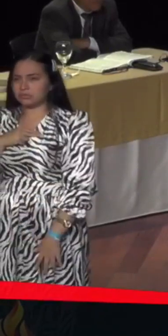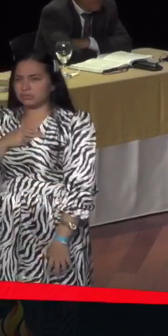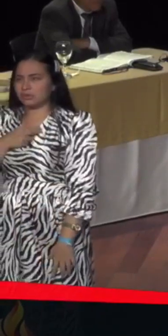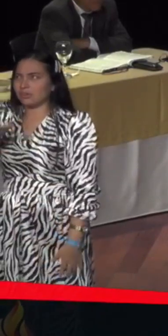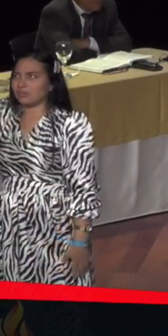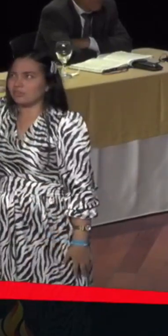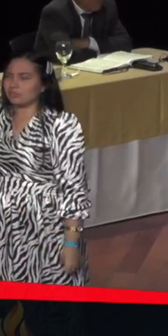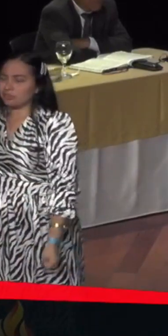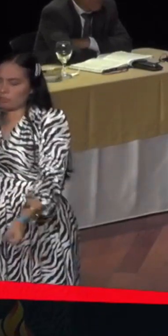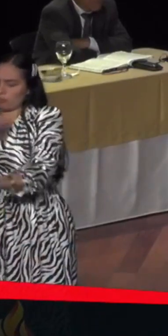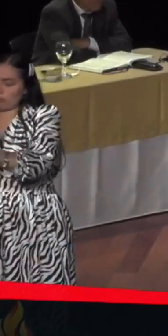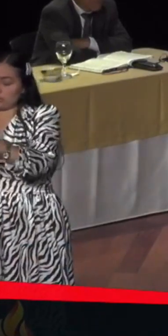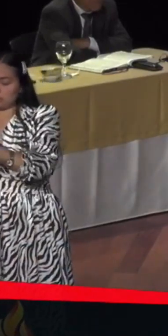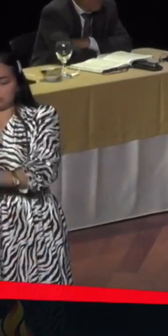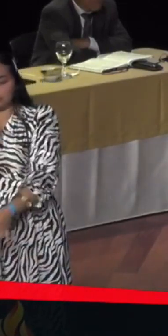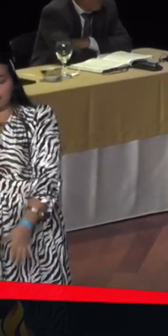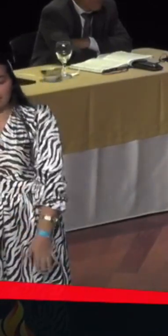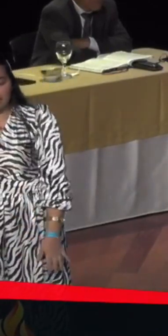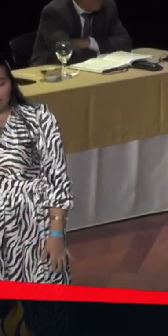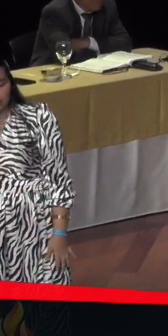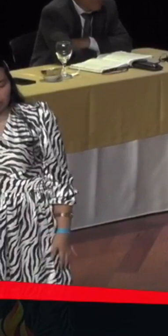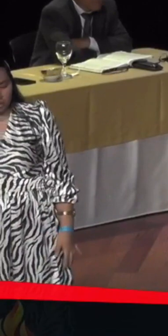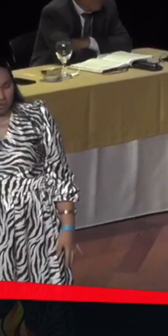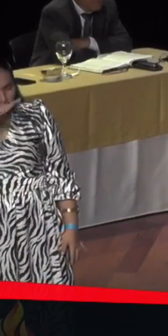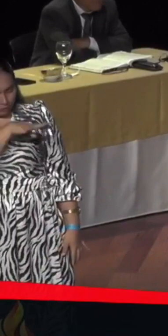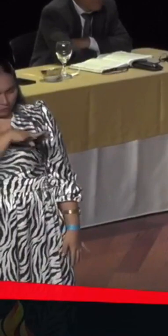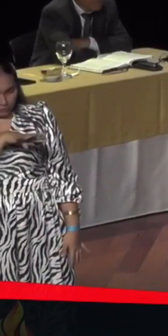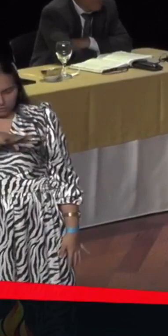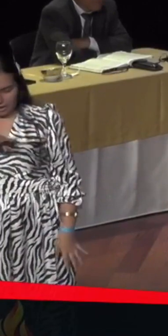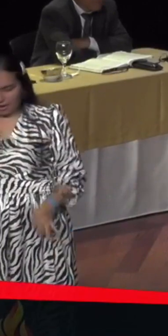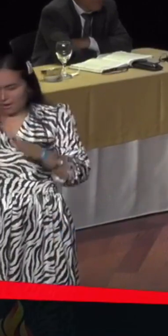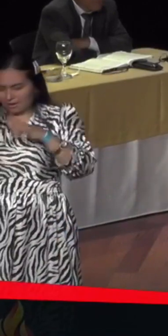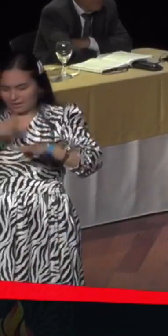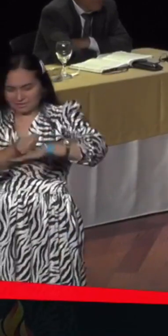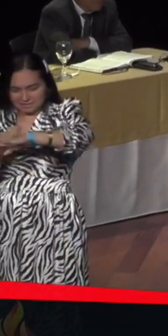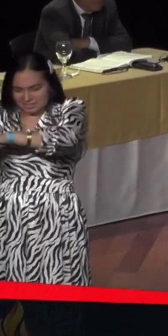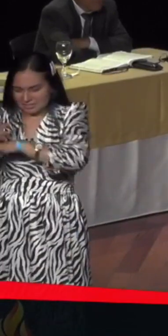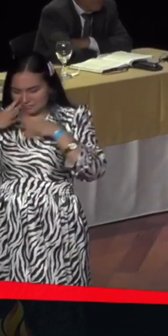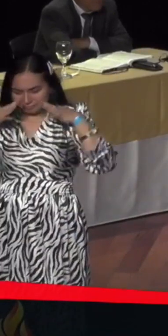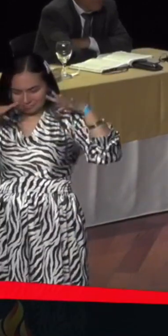Dios Santo, tenemos que ser santos como Él.